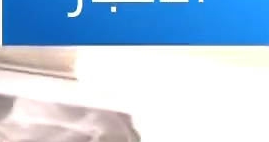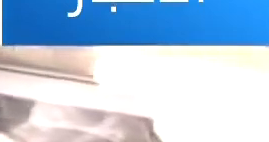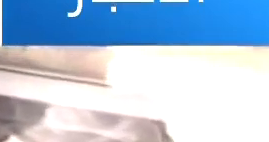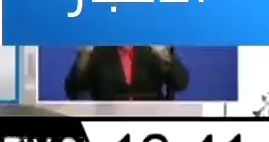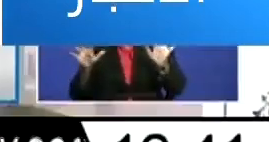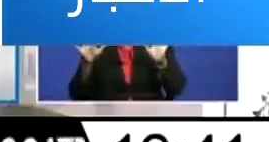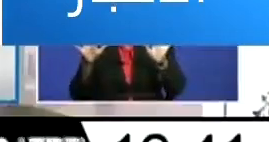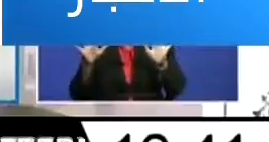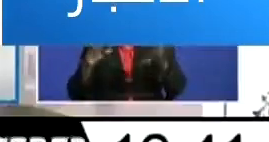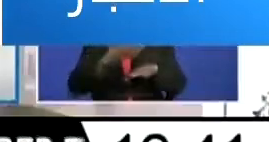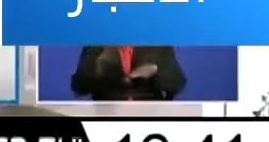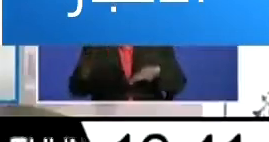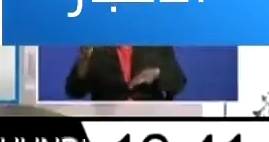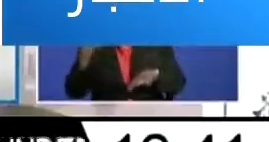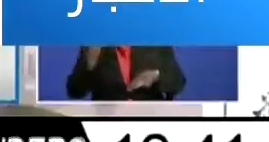الإعصار.